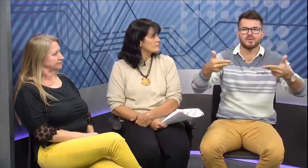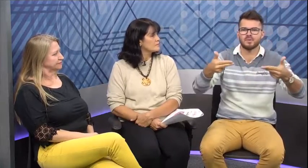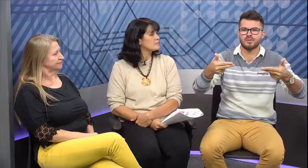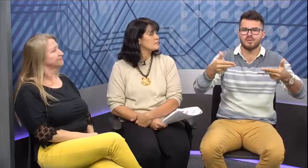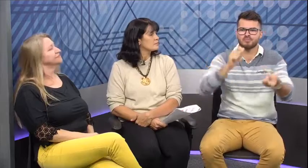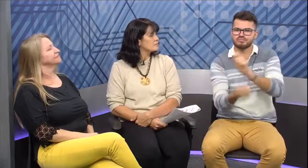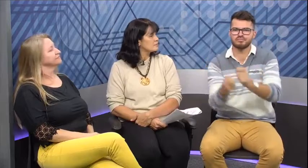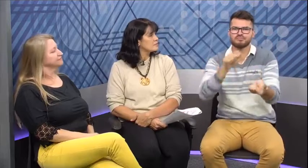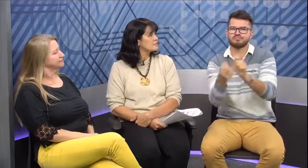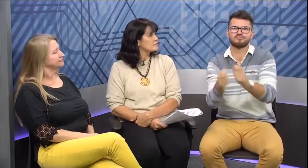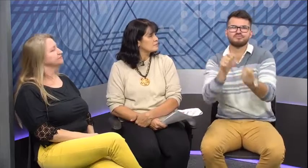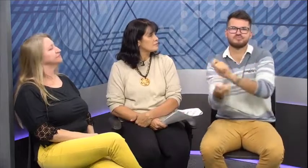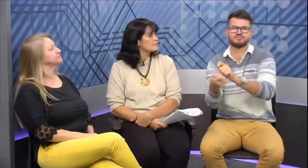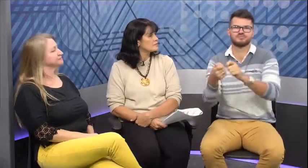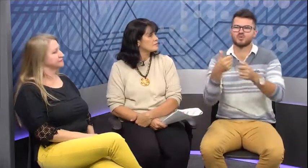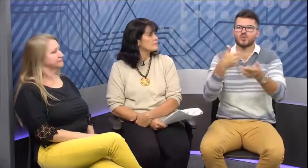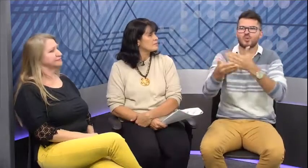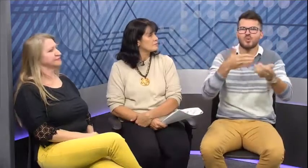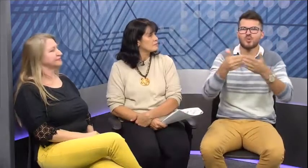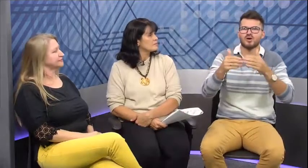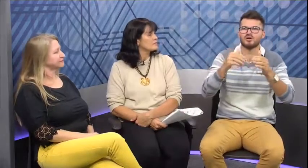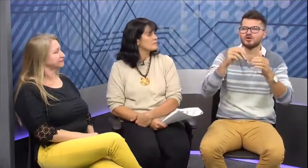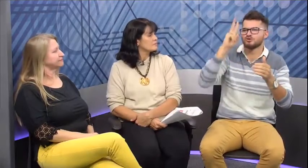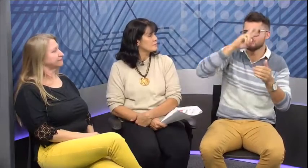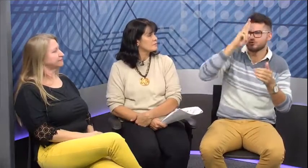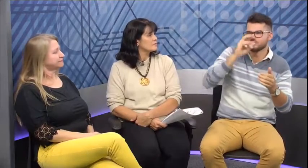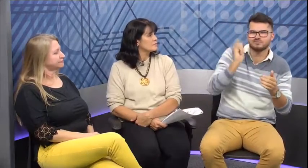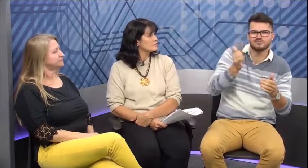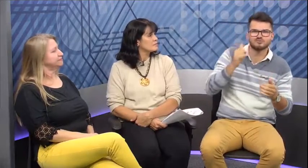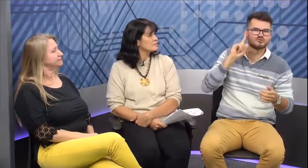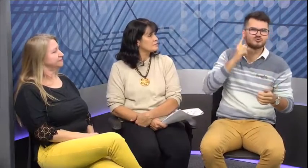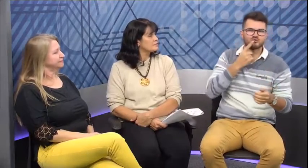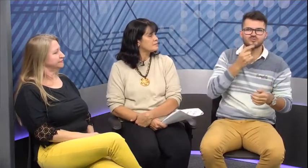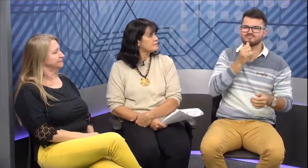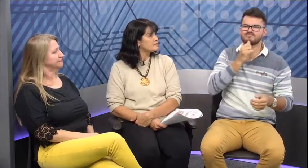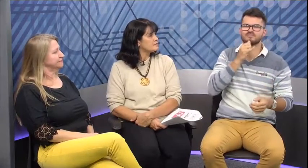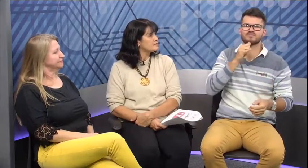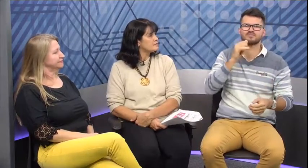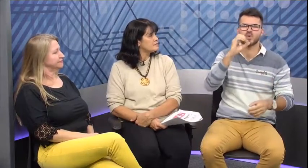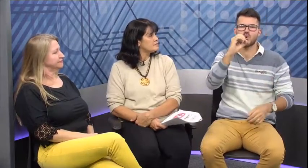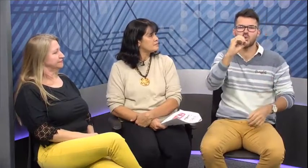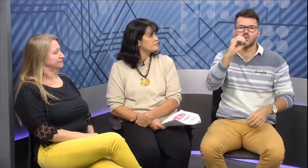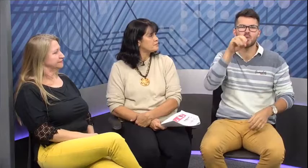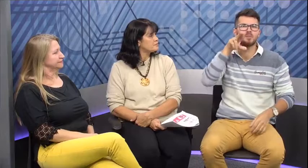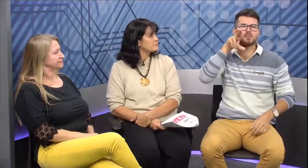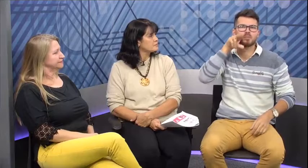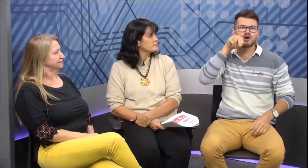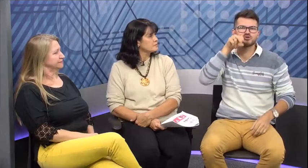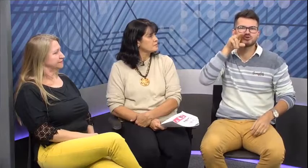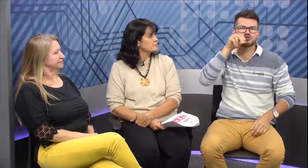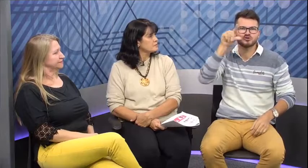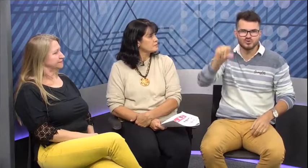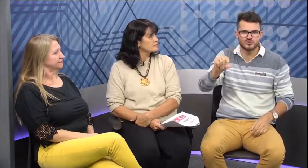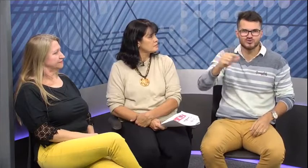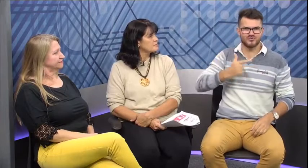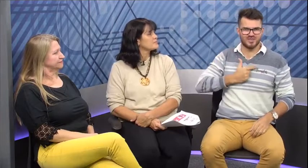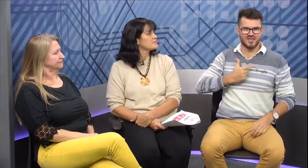forma negativa. Então, materiais adaptados, né, ou histórias que devem ser contadas para os surdos, por exemplo, o